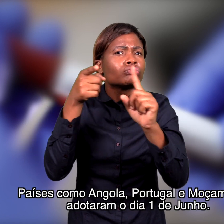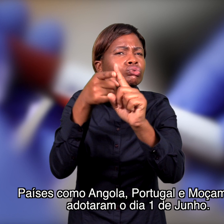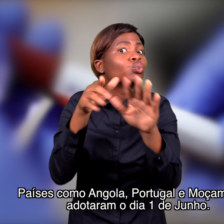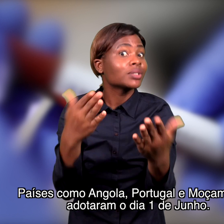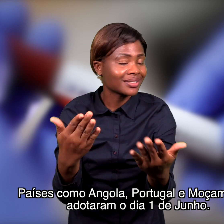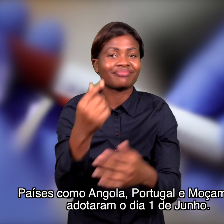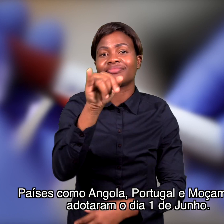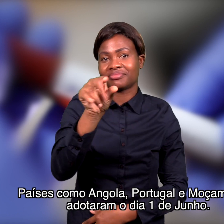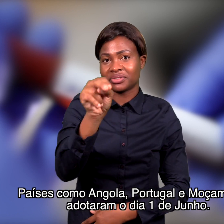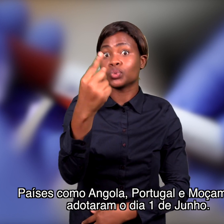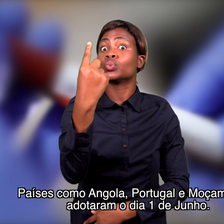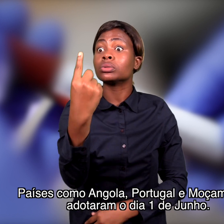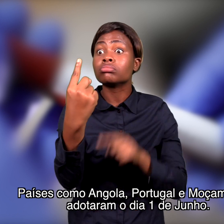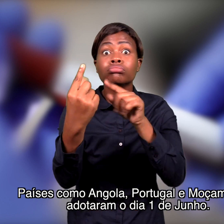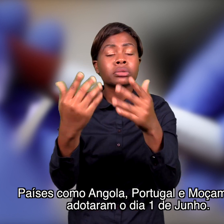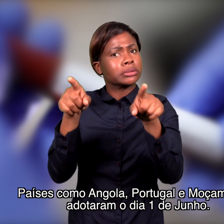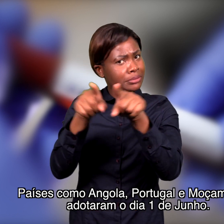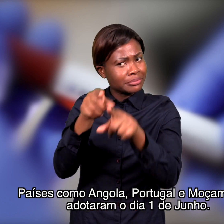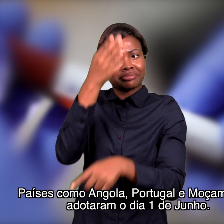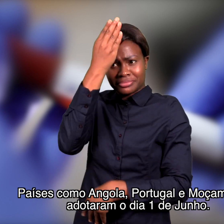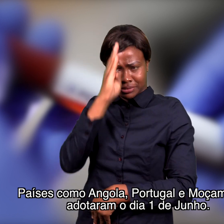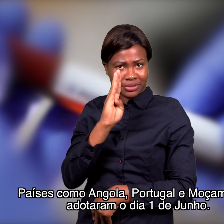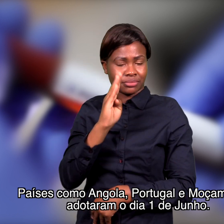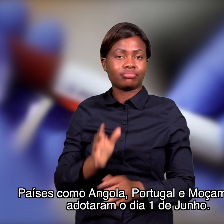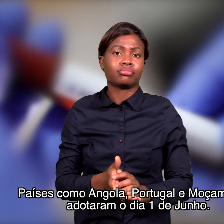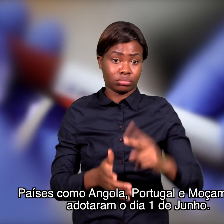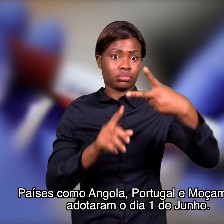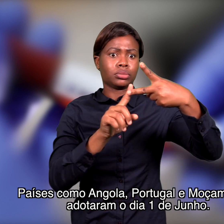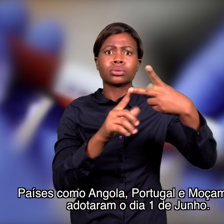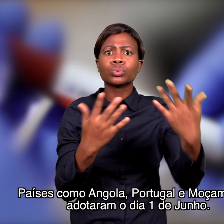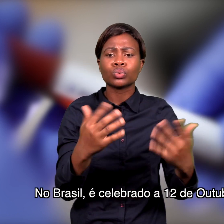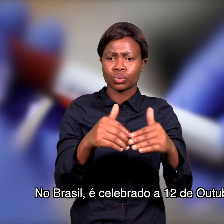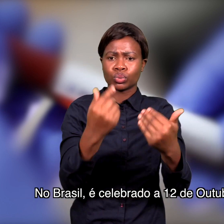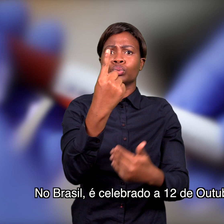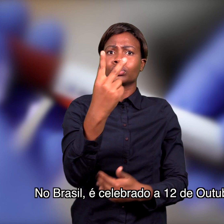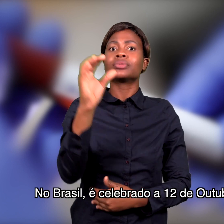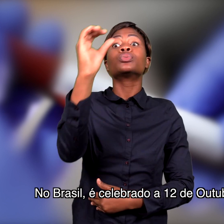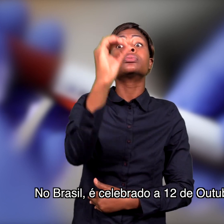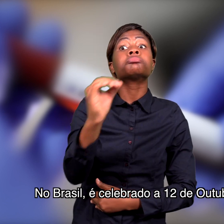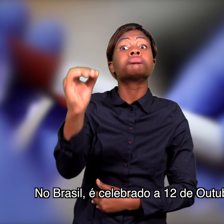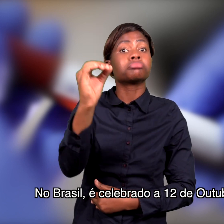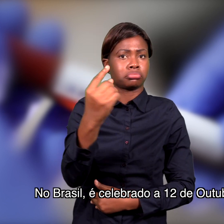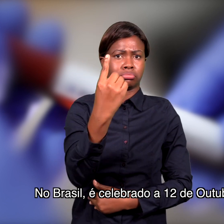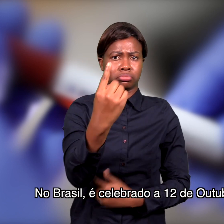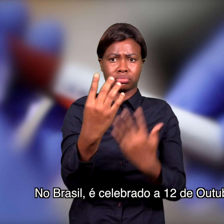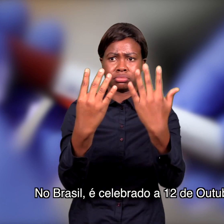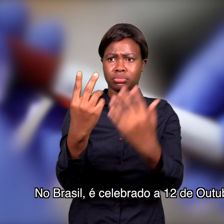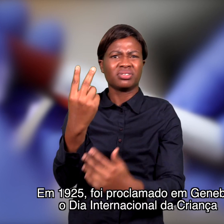Países como Angola, Portugal e Moçambique adotaram o 1 de junho. No Brasil, é celebrado a 12 de outubro. Em